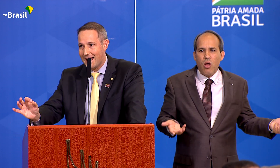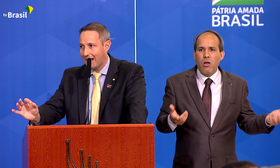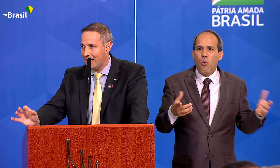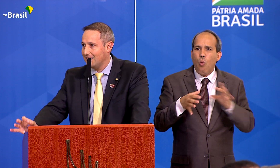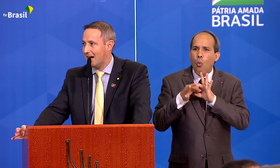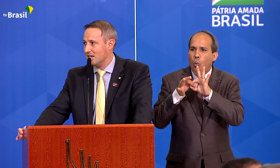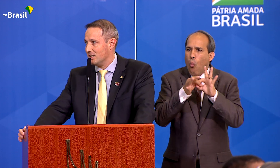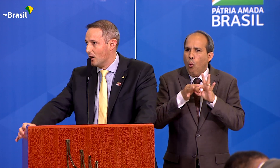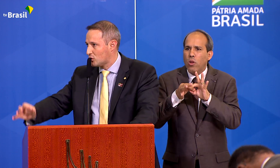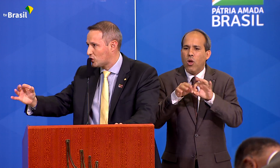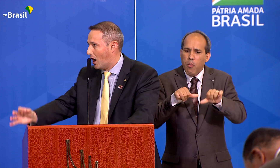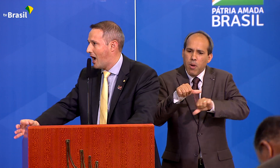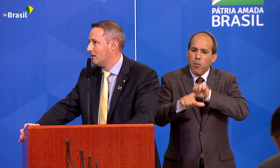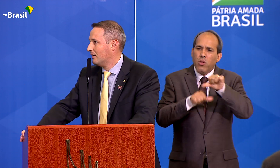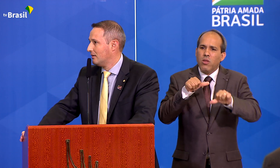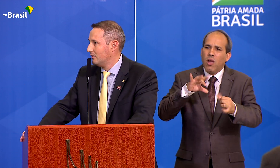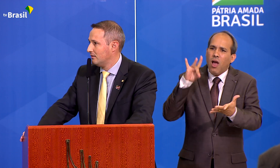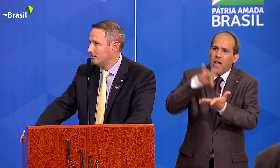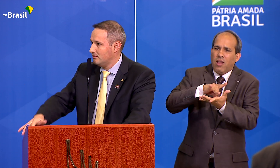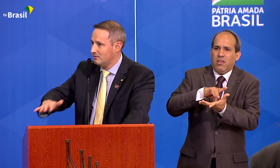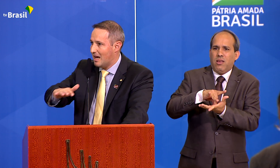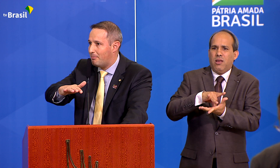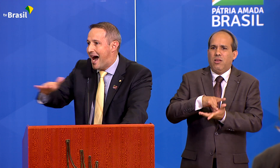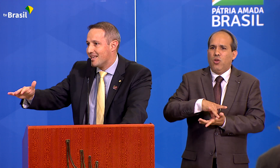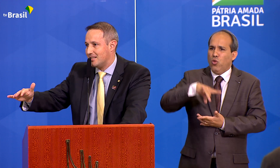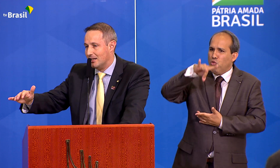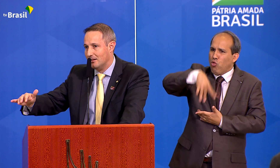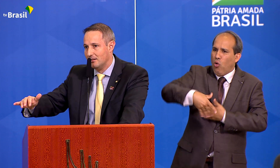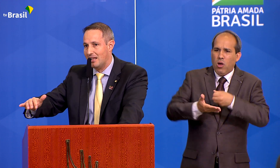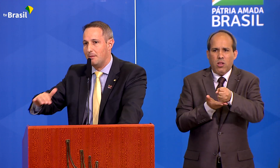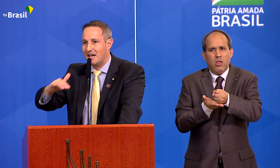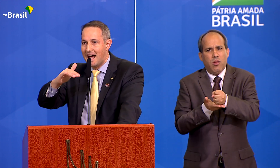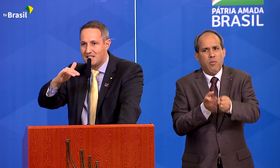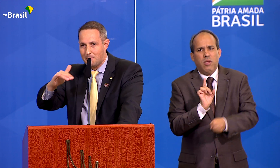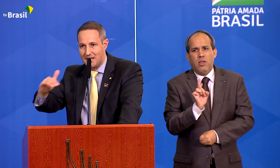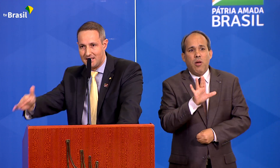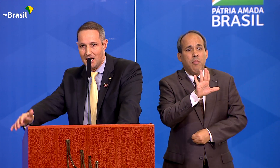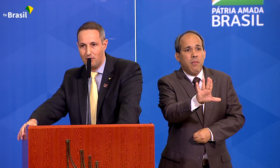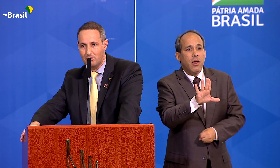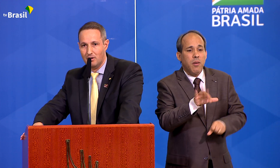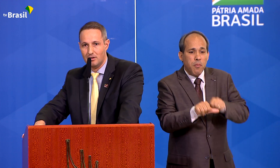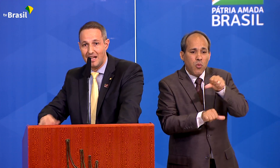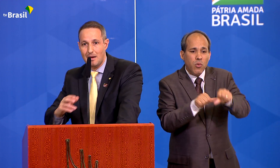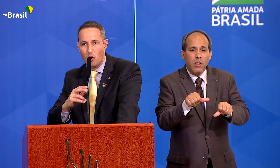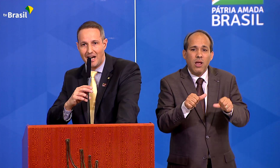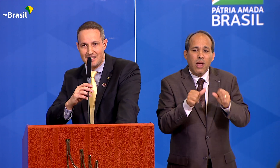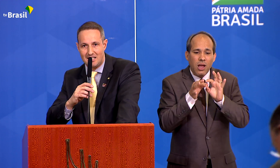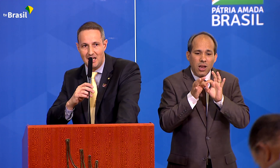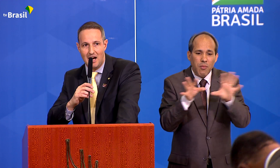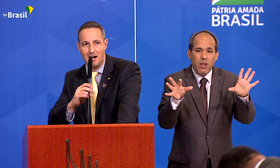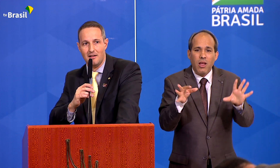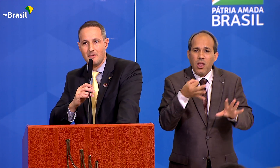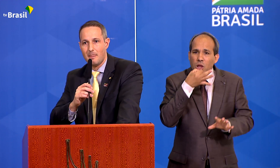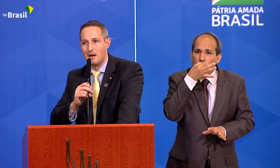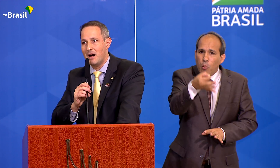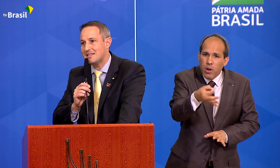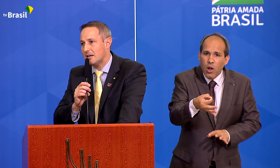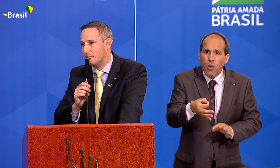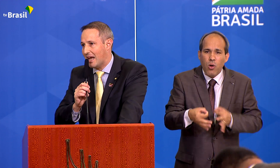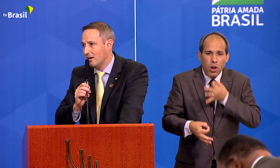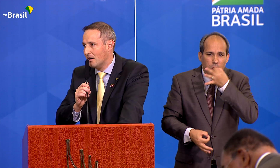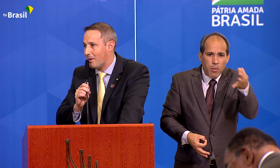para mudar a realidade não só da base da Liberdade expressão da Democracia